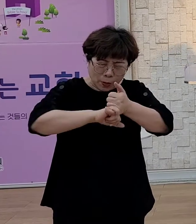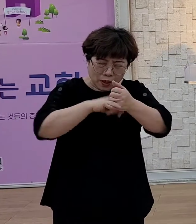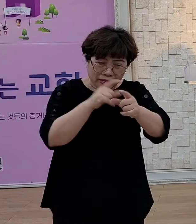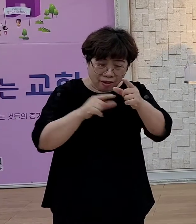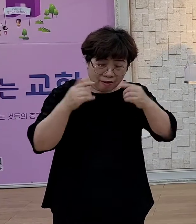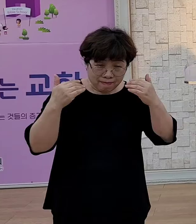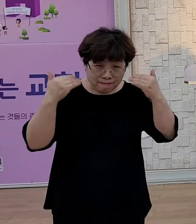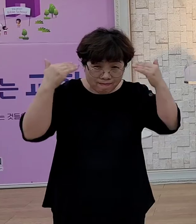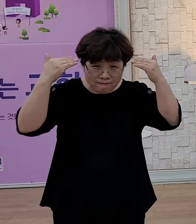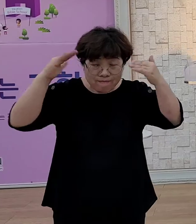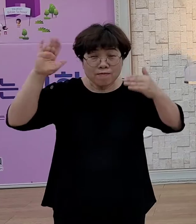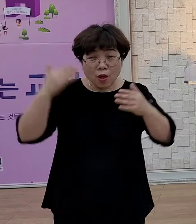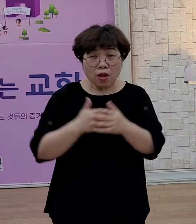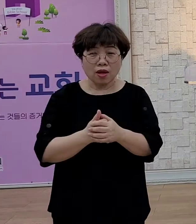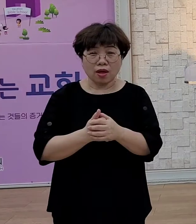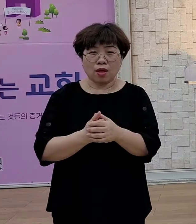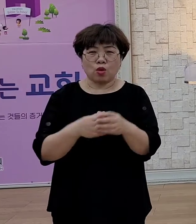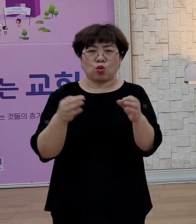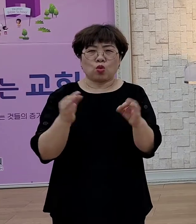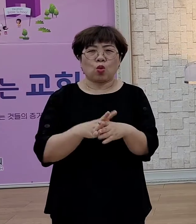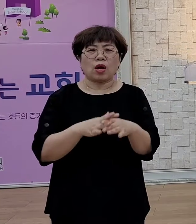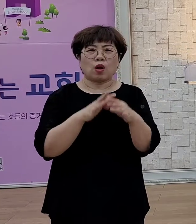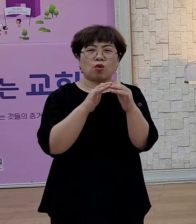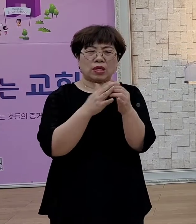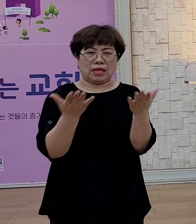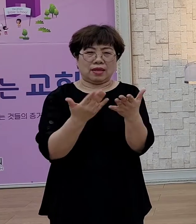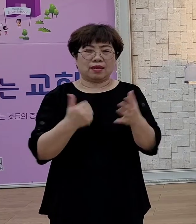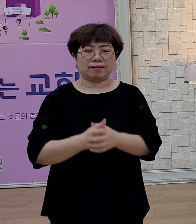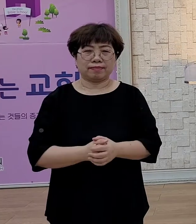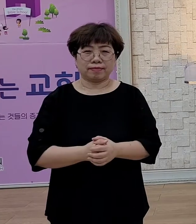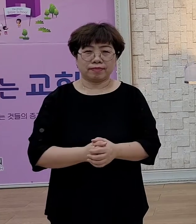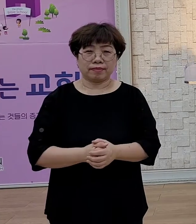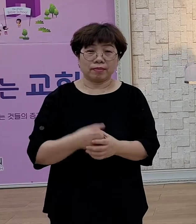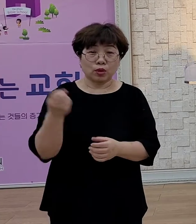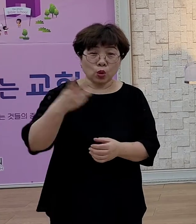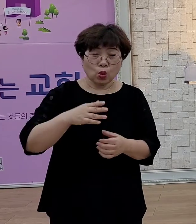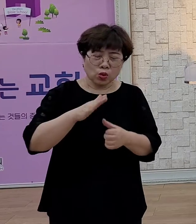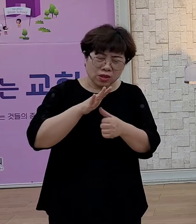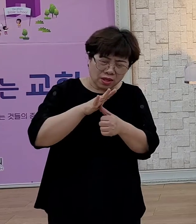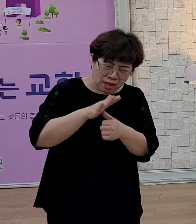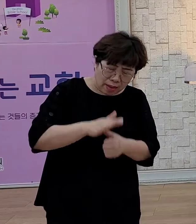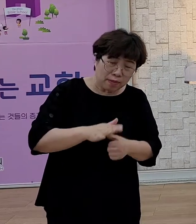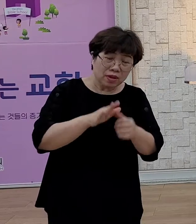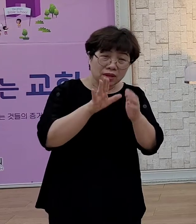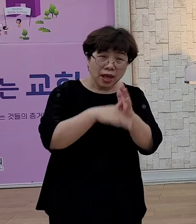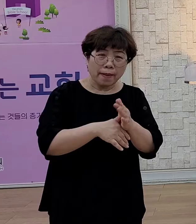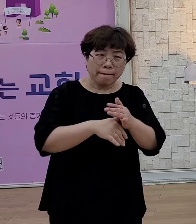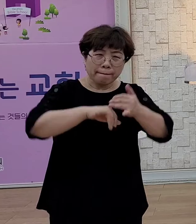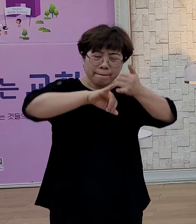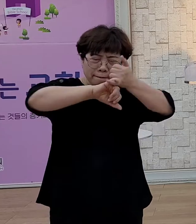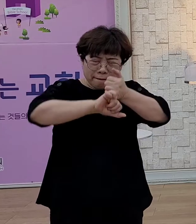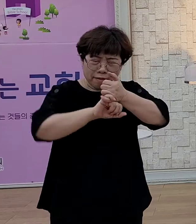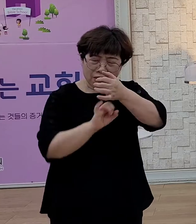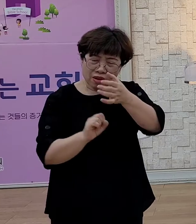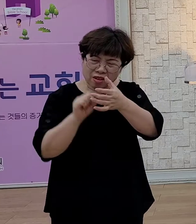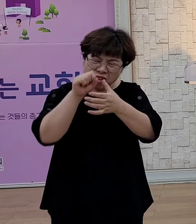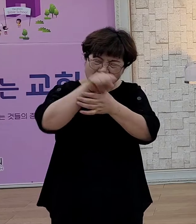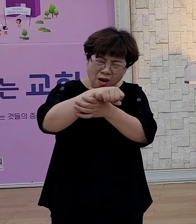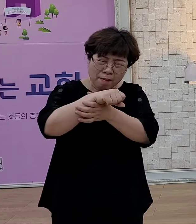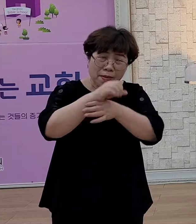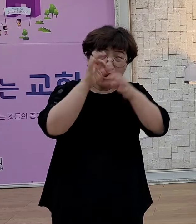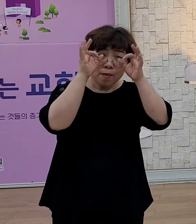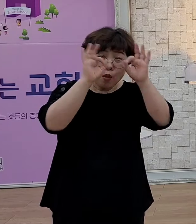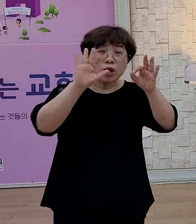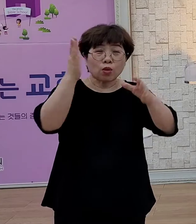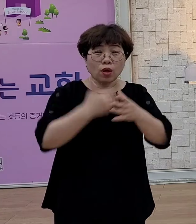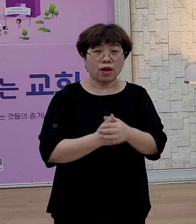돼요. 이게 놀라운 역사예요. 그리고 참으면요 반드시 열매를 보게 되어 있어요.